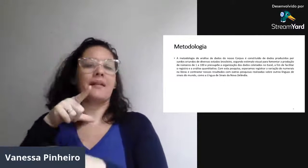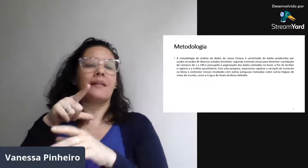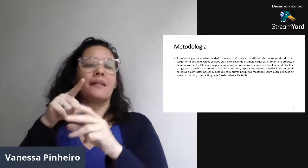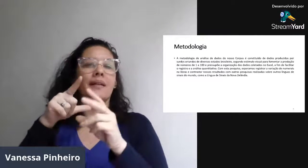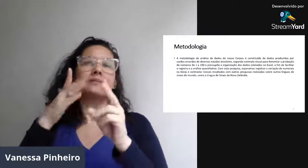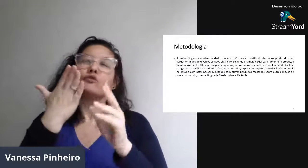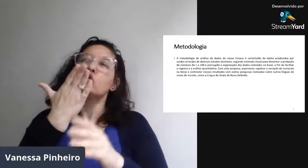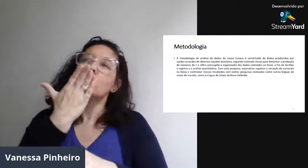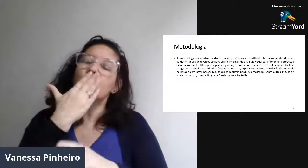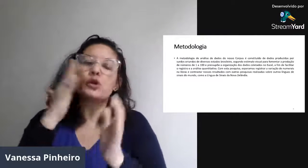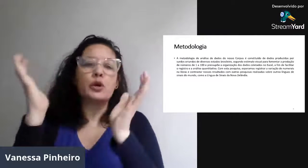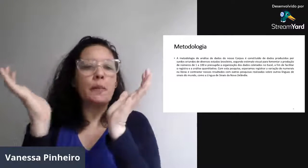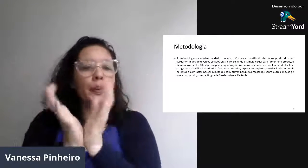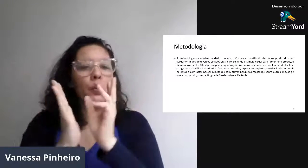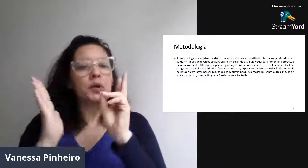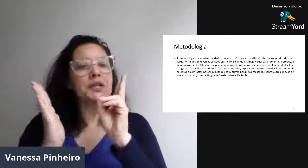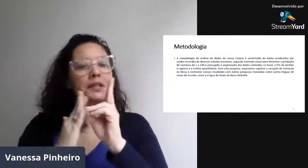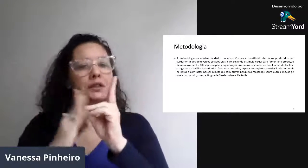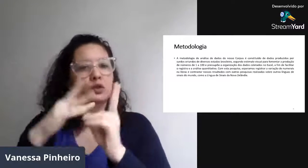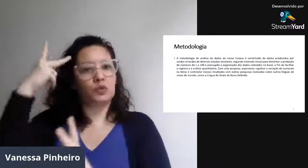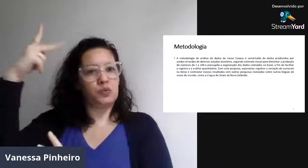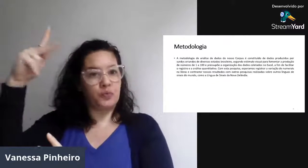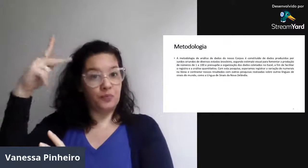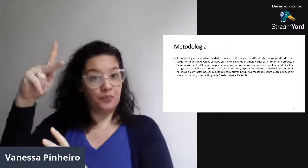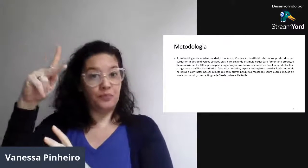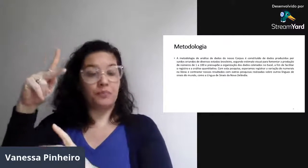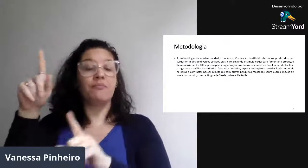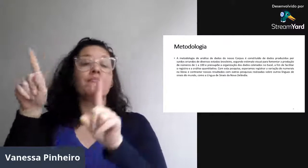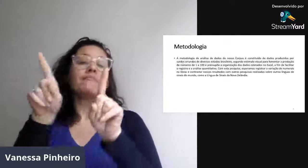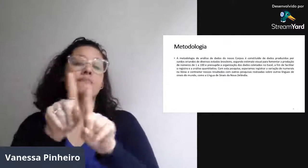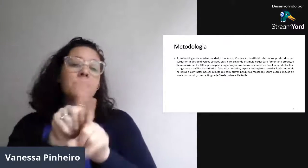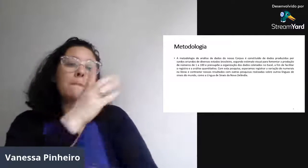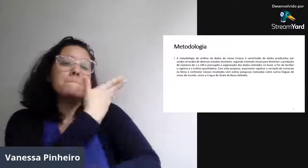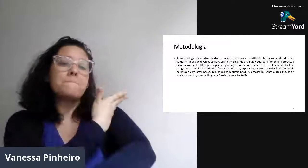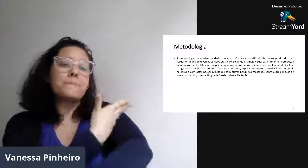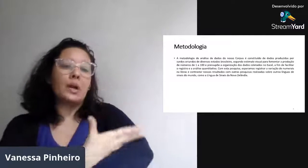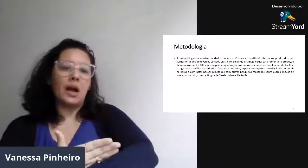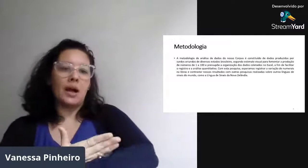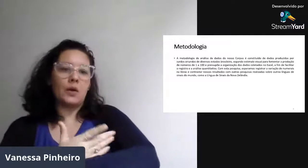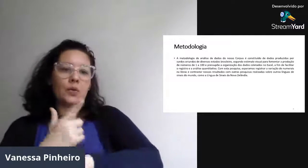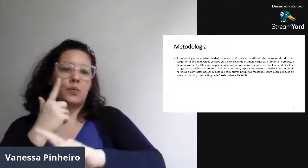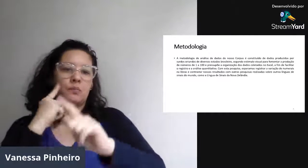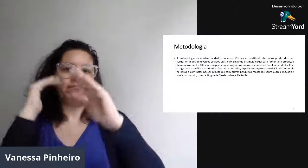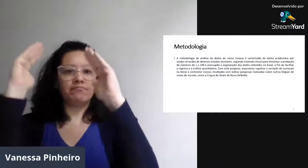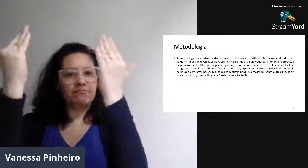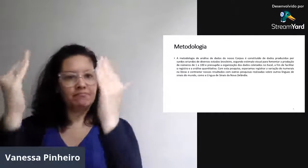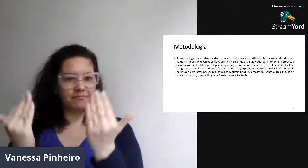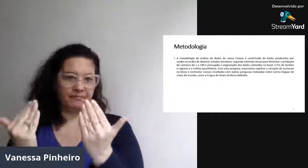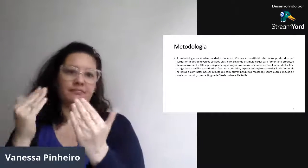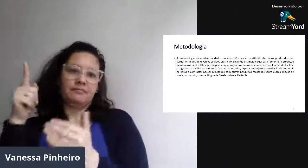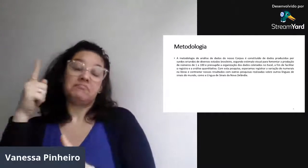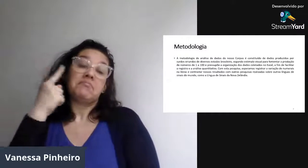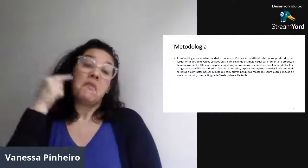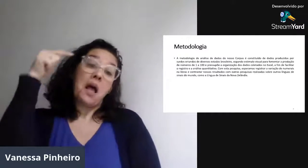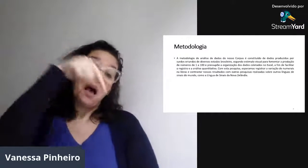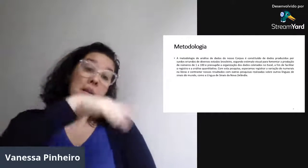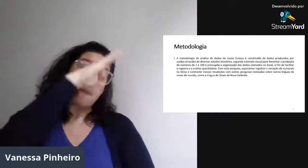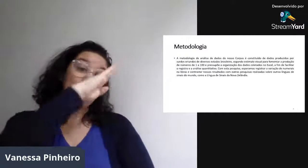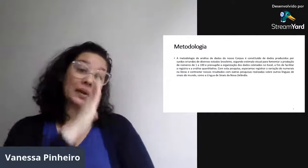utilizam, por exemplo, eles têm um tipo indígena. E também tem de brancos, né?